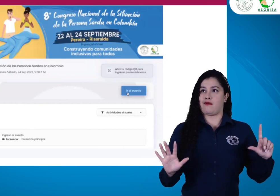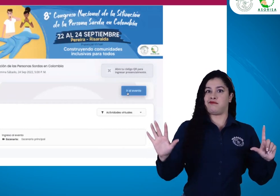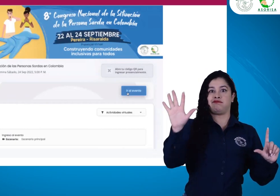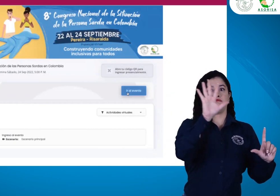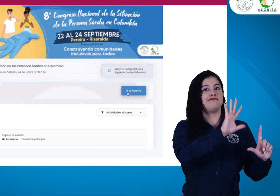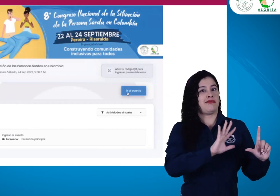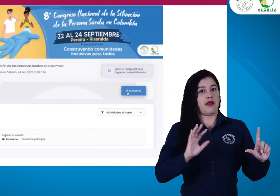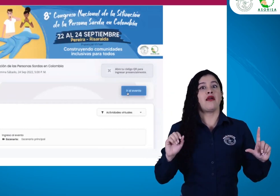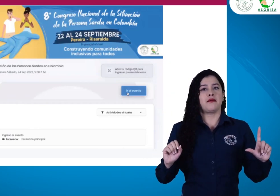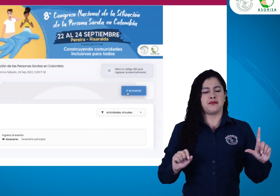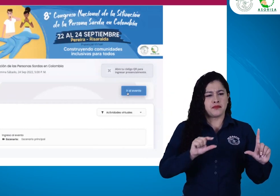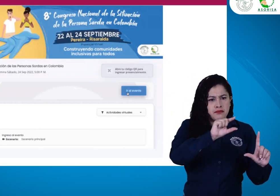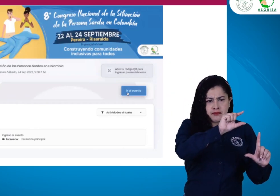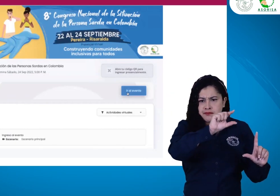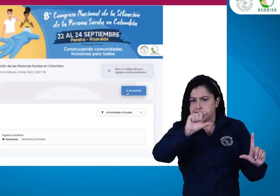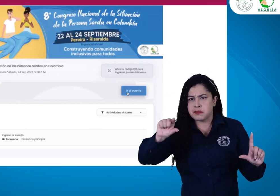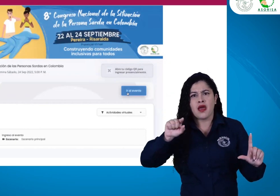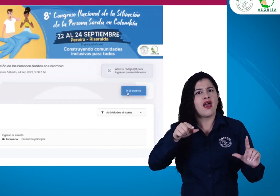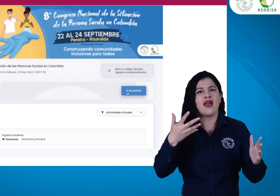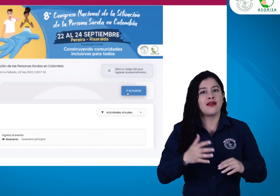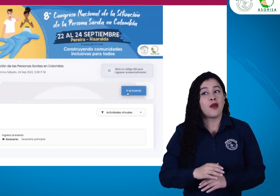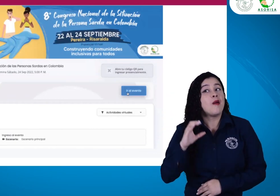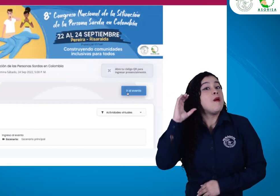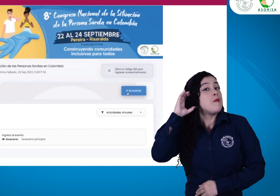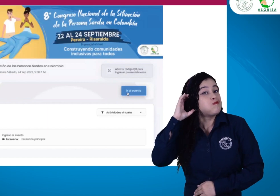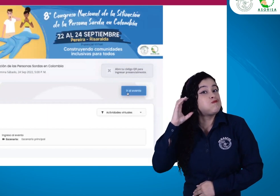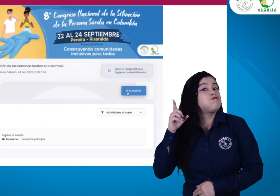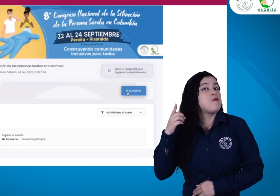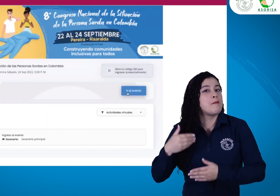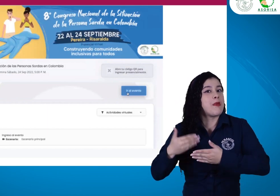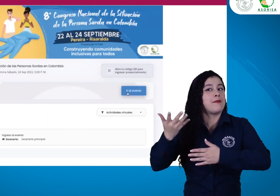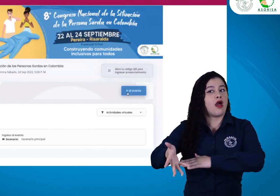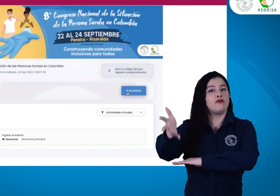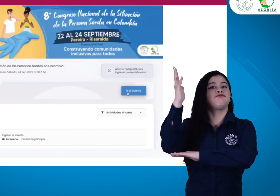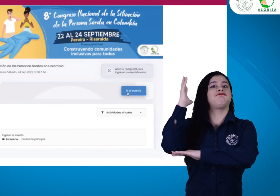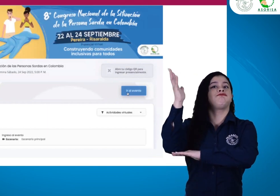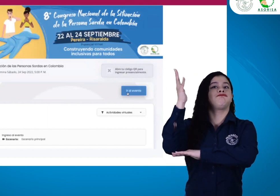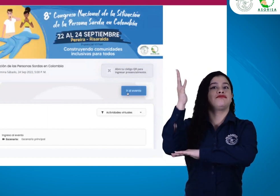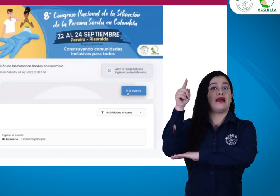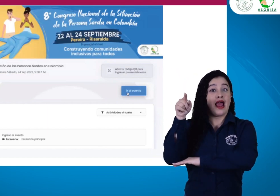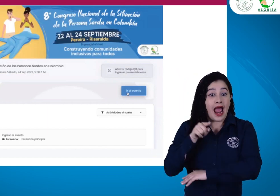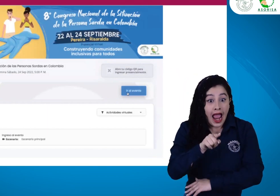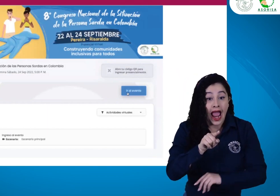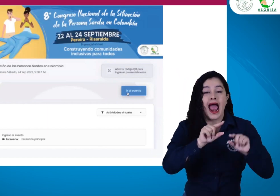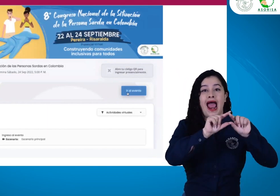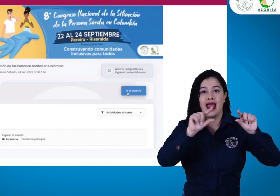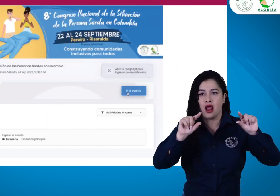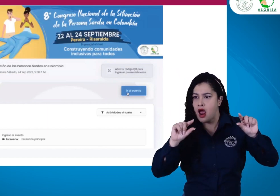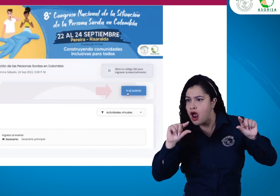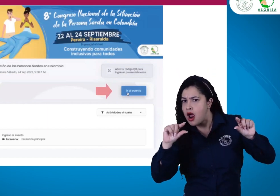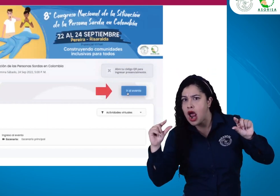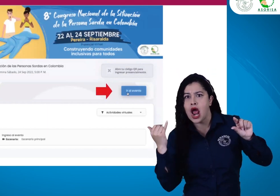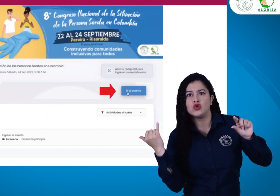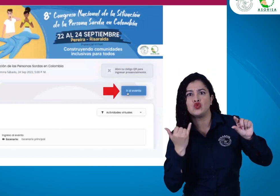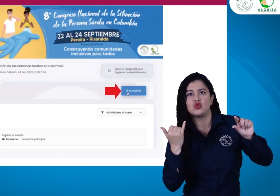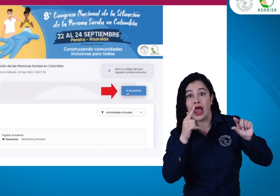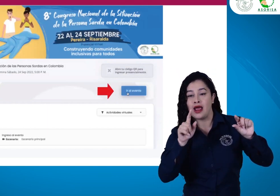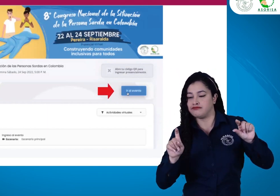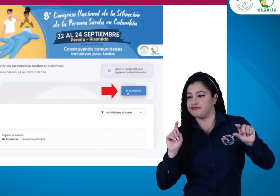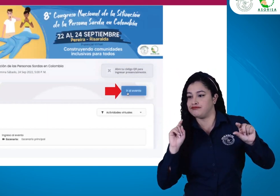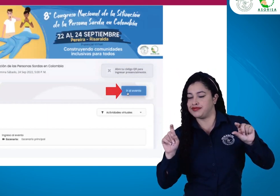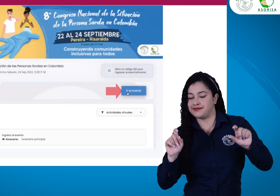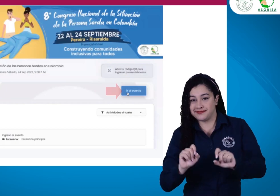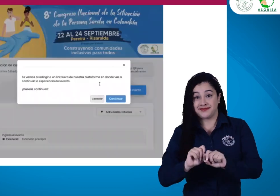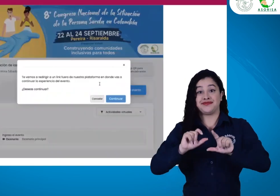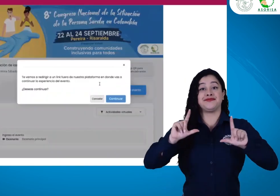en esta nueva ventana podrás ver otro botón azul que indica que el evento ya ha iniciado debes hacer